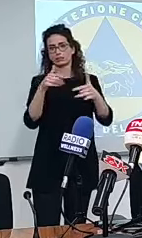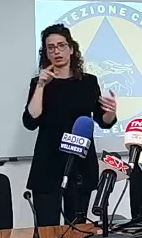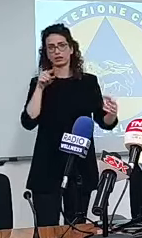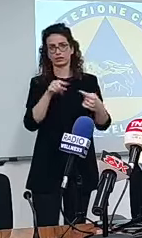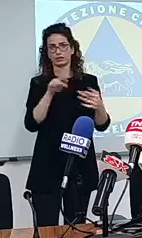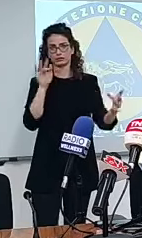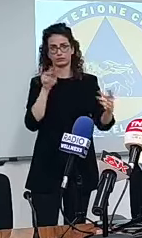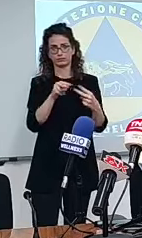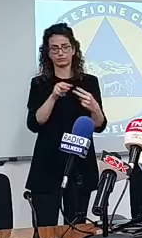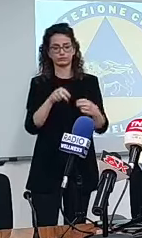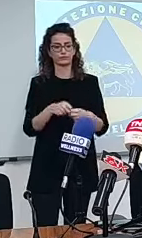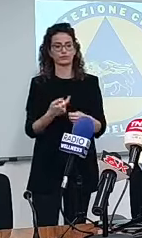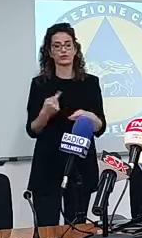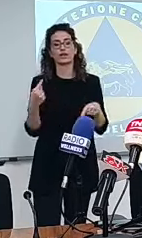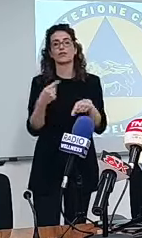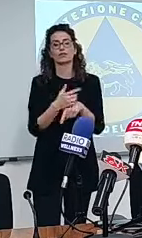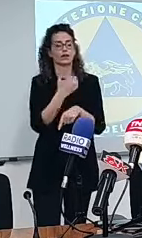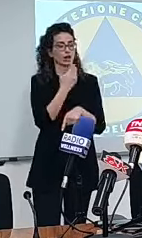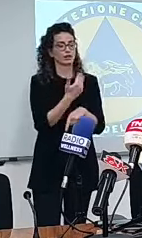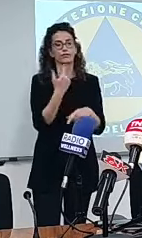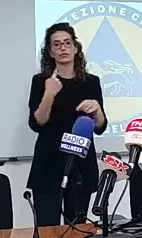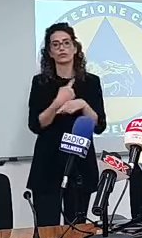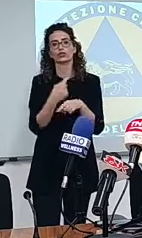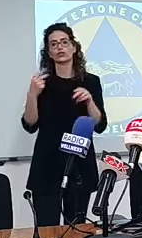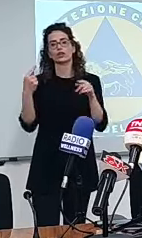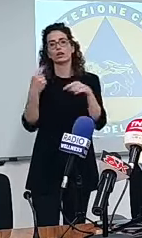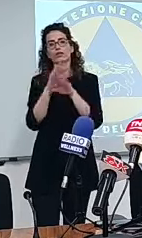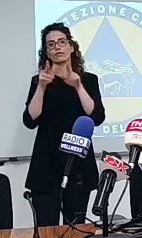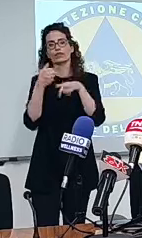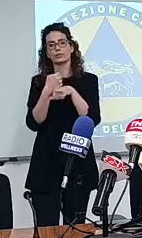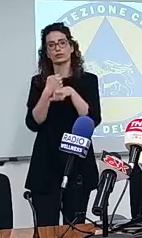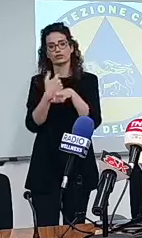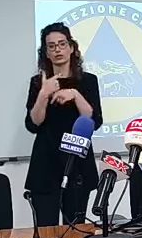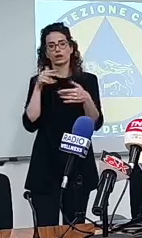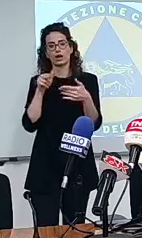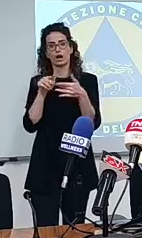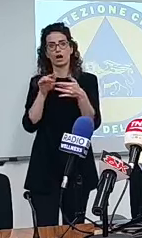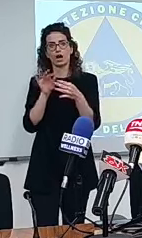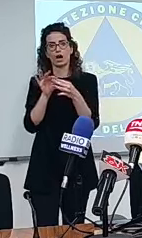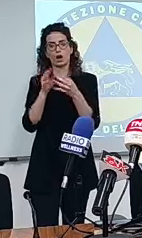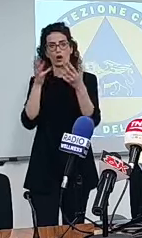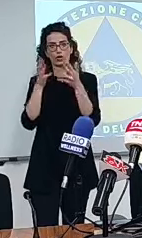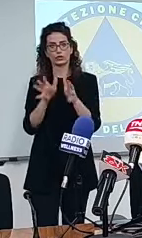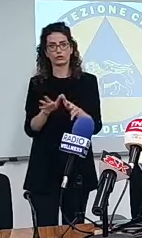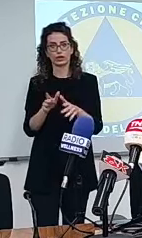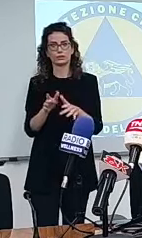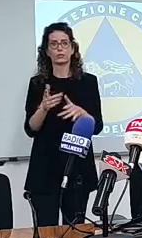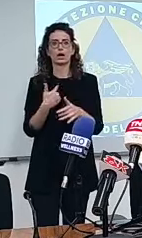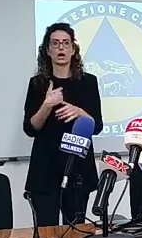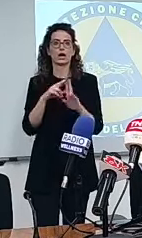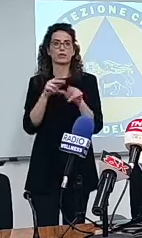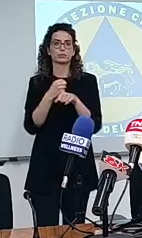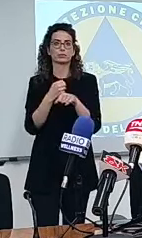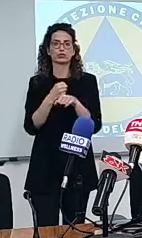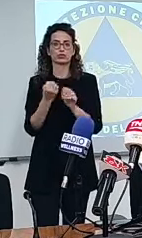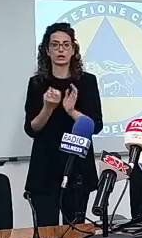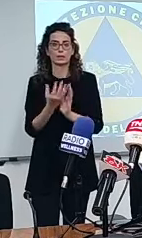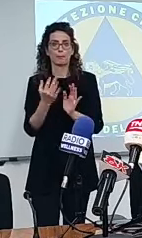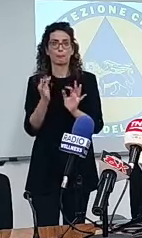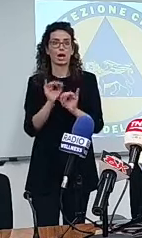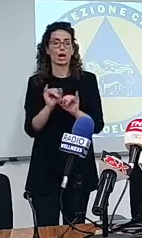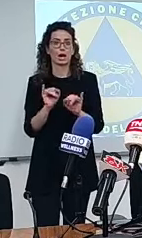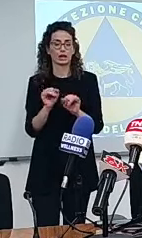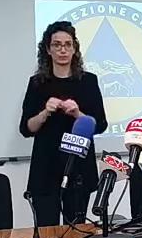Le farmacie invece, chiudo, abbiamo chiuso l'accordo, però le farmacie effettivamente non sono ancora mai state operative,